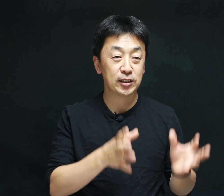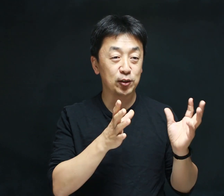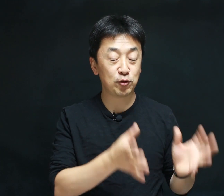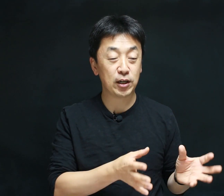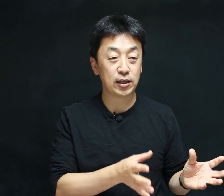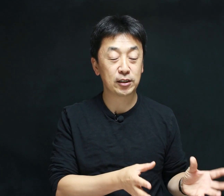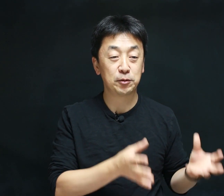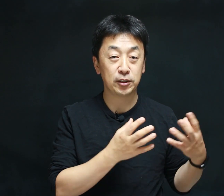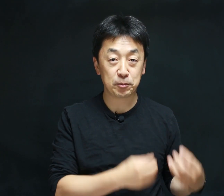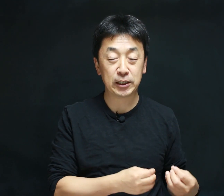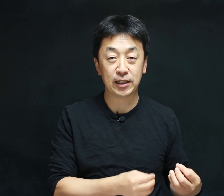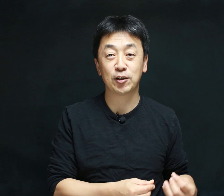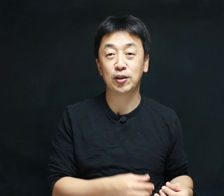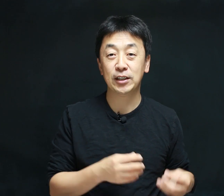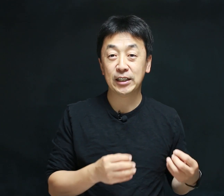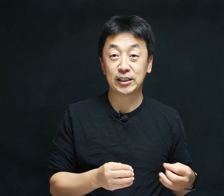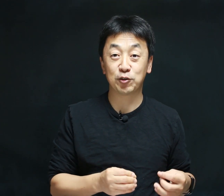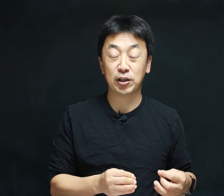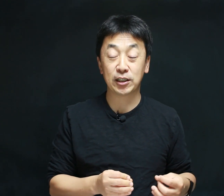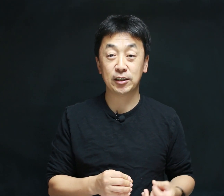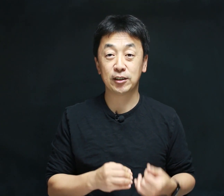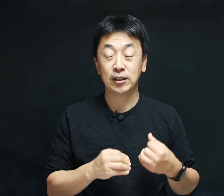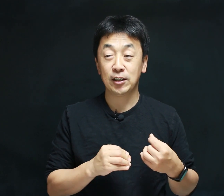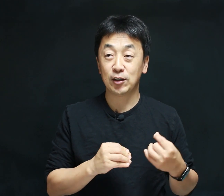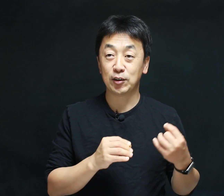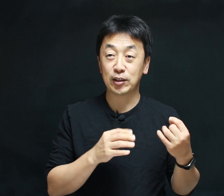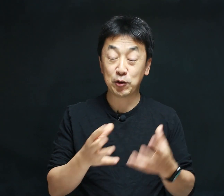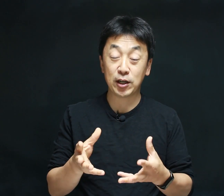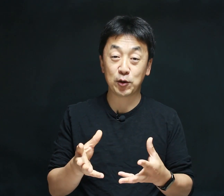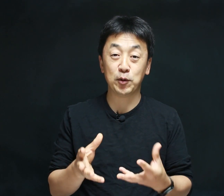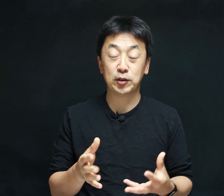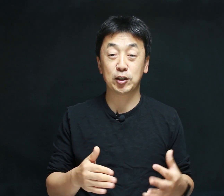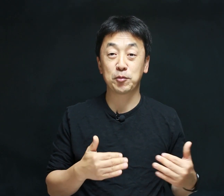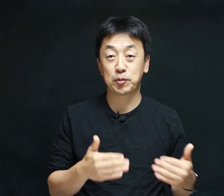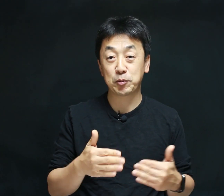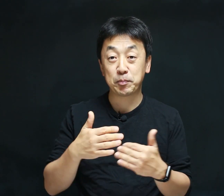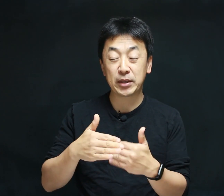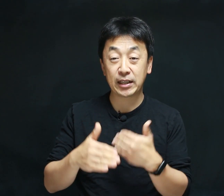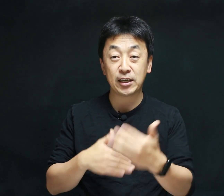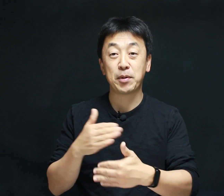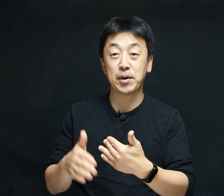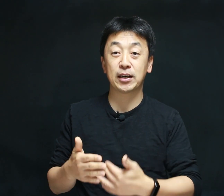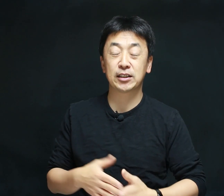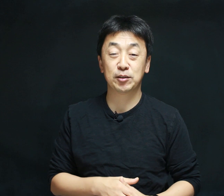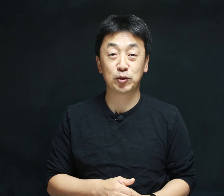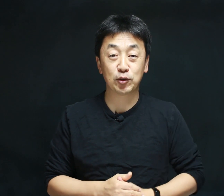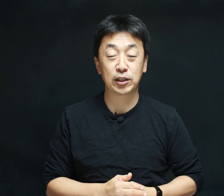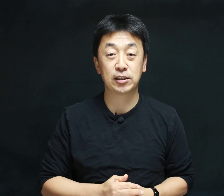이제 수화를 습득해서 이제 수화를 사용하려고 이제 점점 단계를 밟아 나가시는 분들도 계실